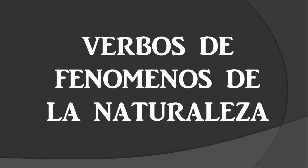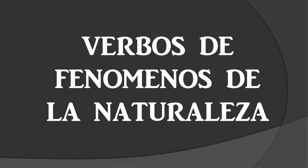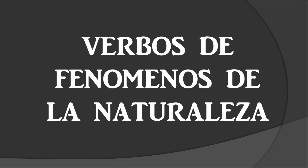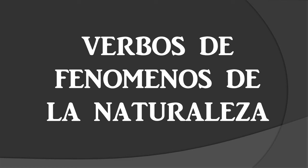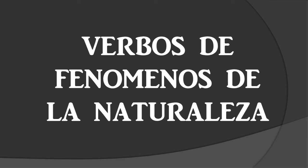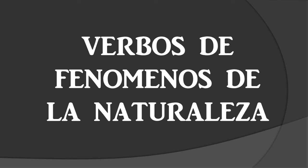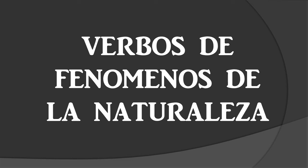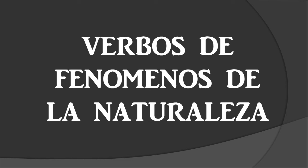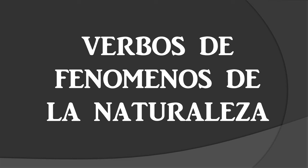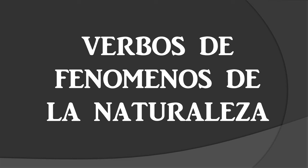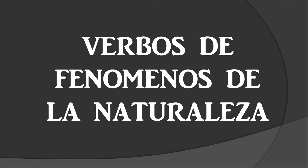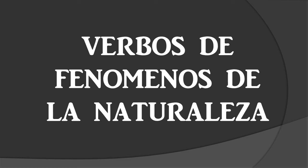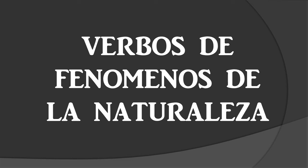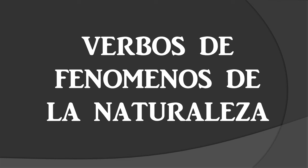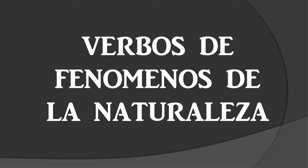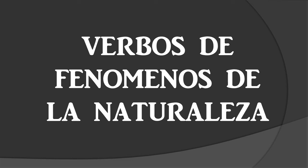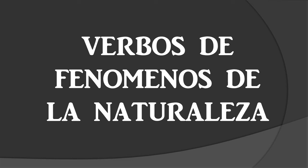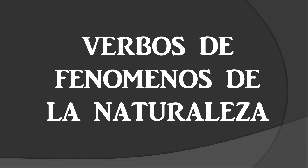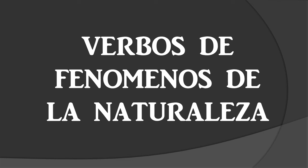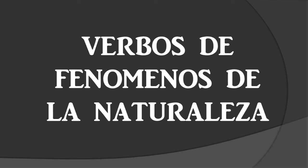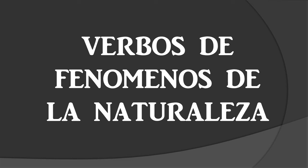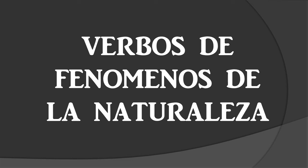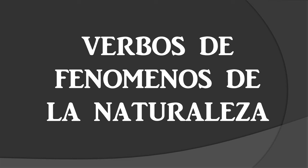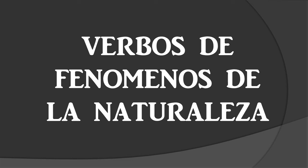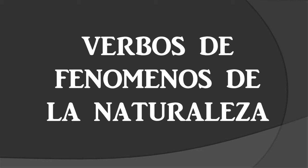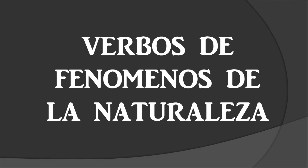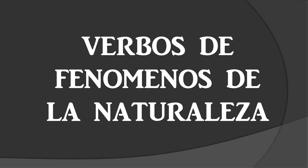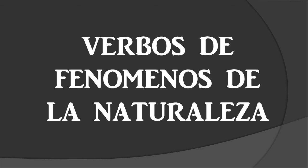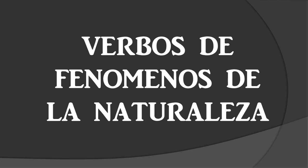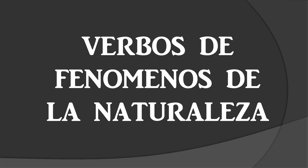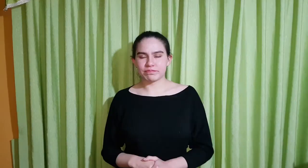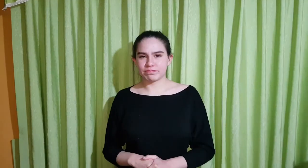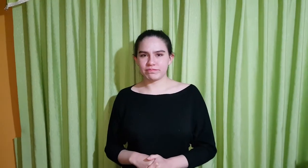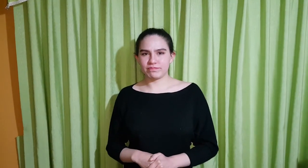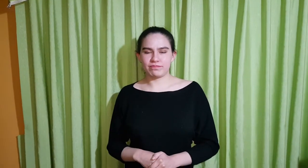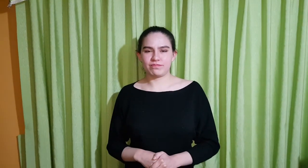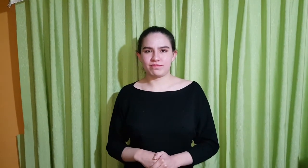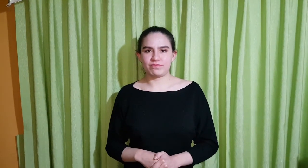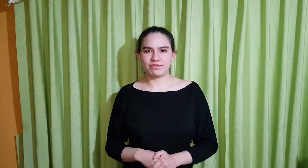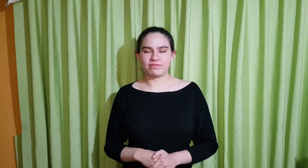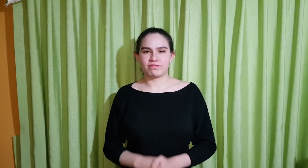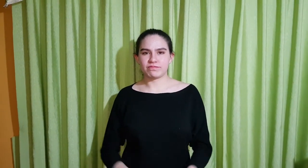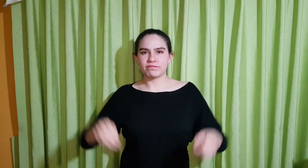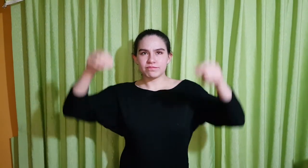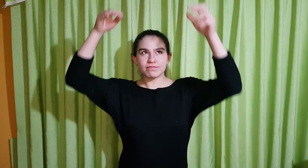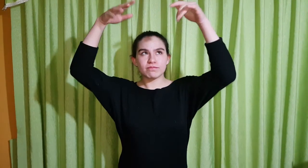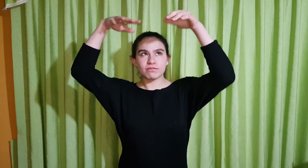son intransitivos y no tienen sujeto porque el propio verbo es una acción. Ejemplo: